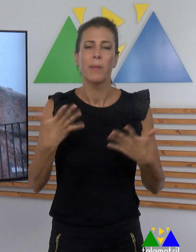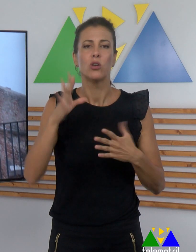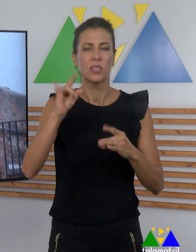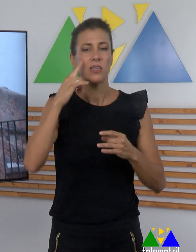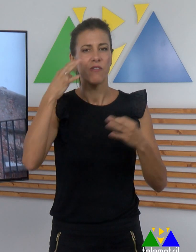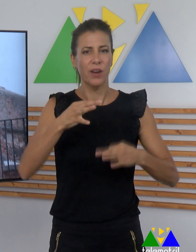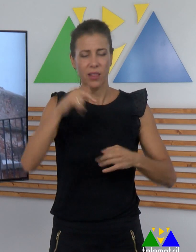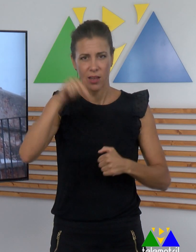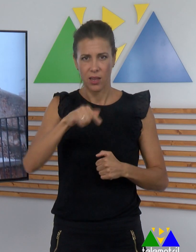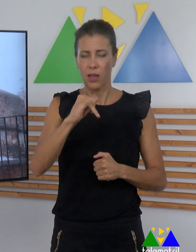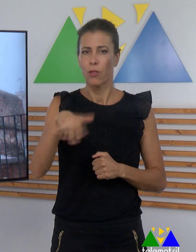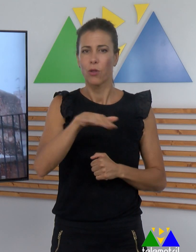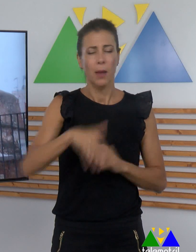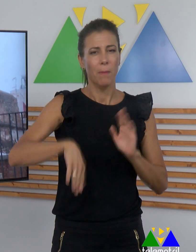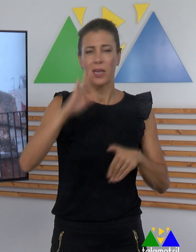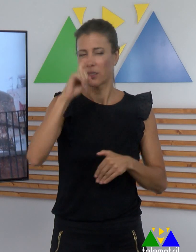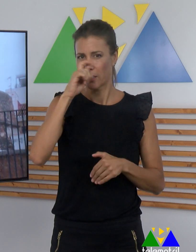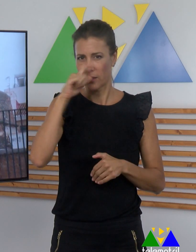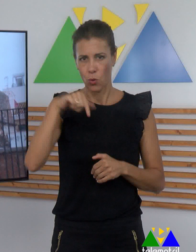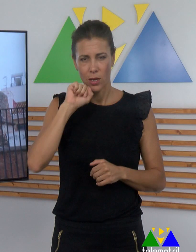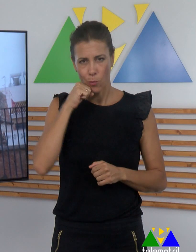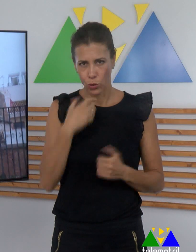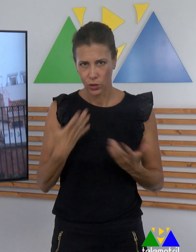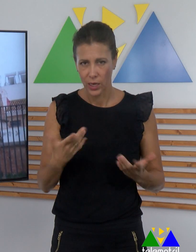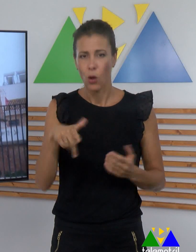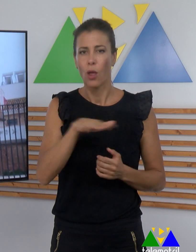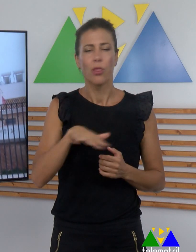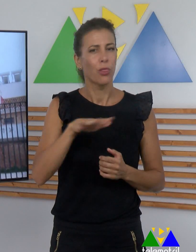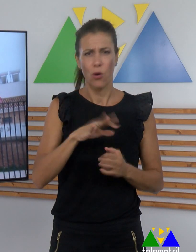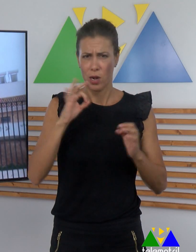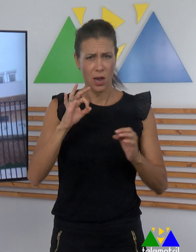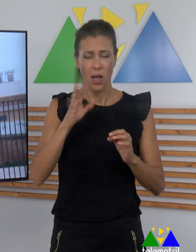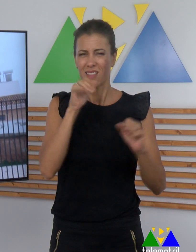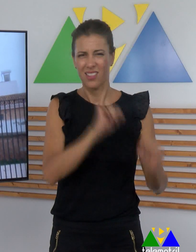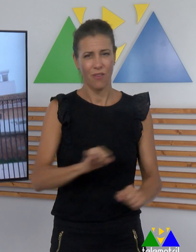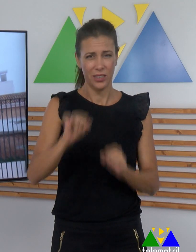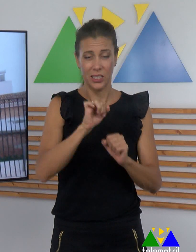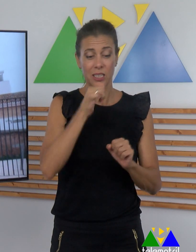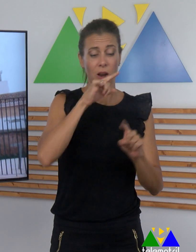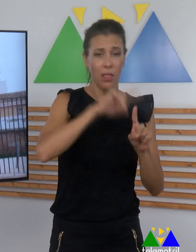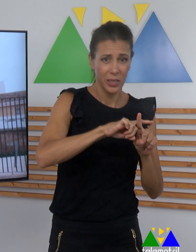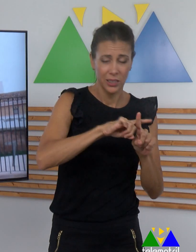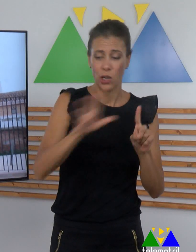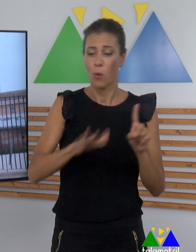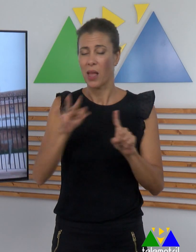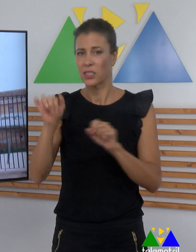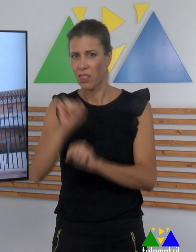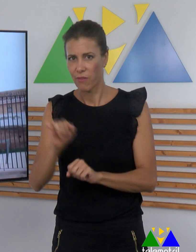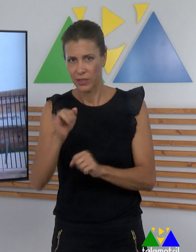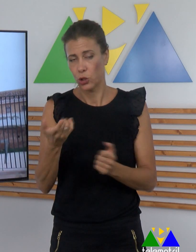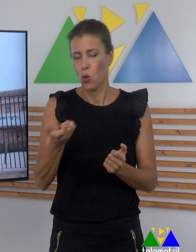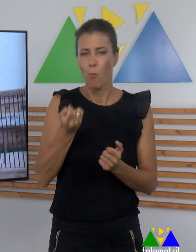que aquí tenemos una de las zonas más antiguas de Motril. Es una zona absolutamente defensiva, entre el cementerio y la defensa es un poco